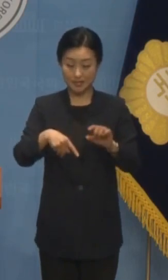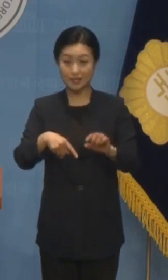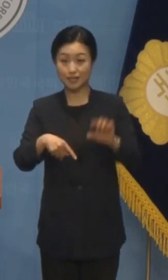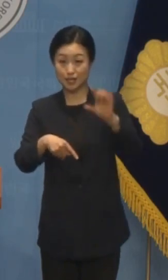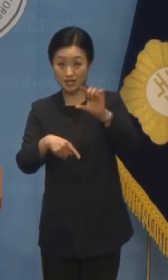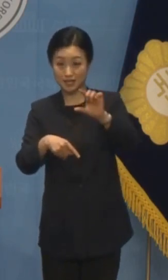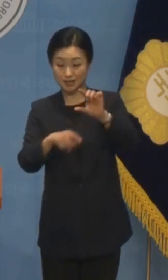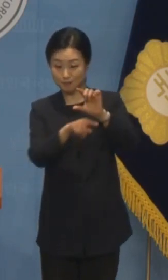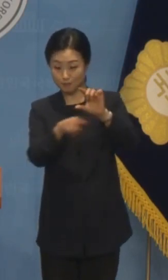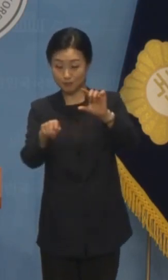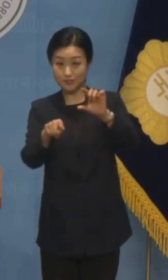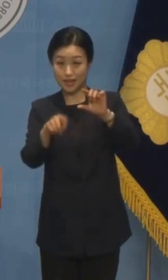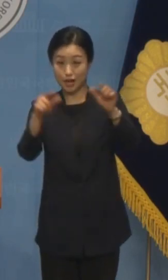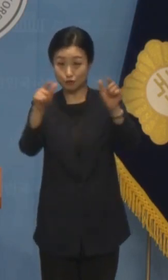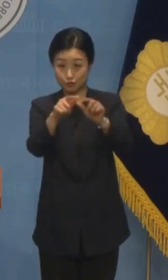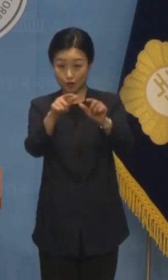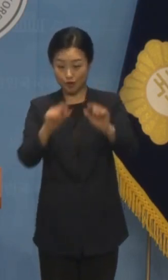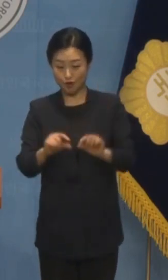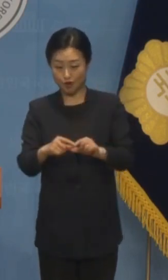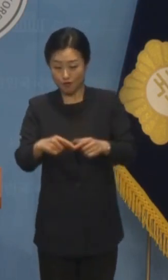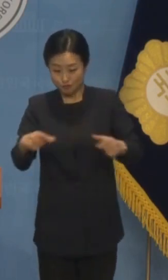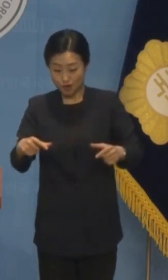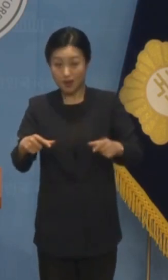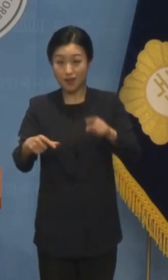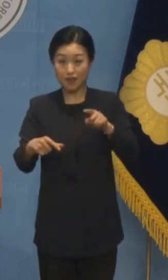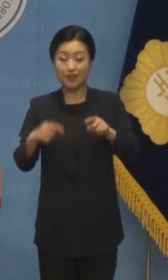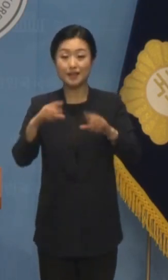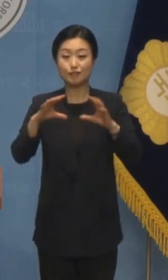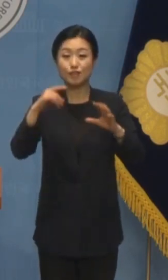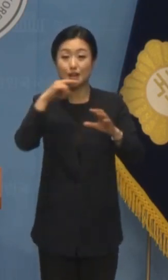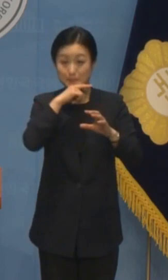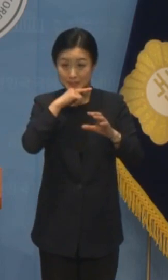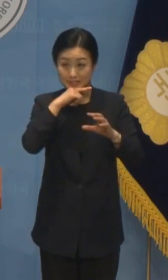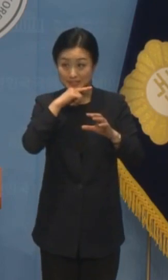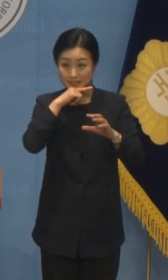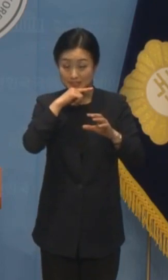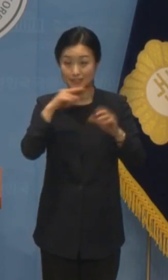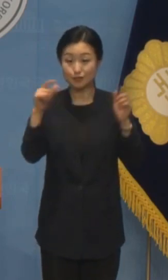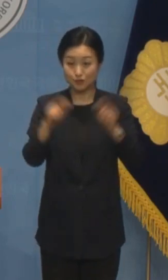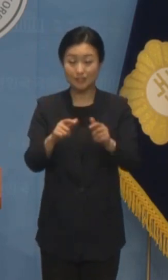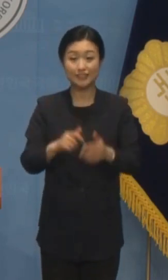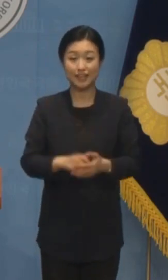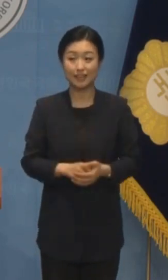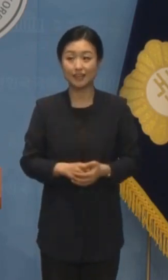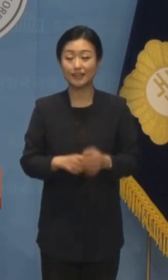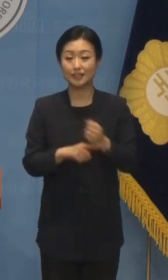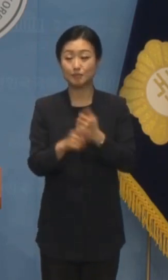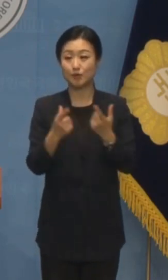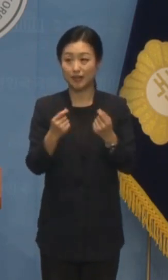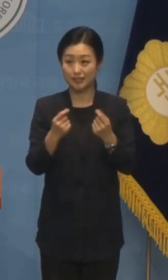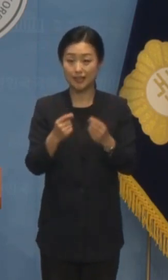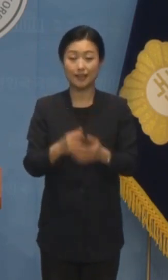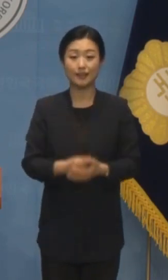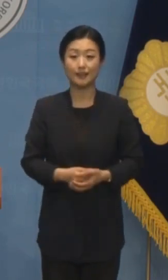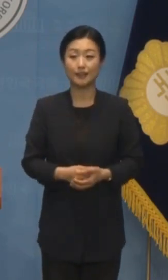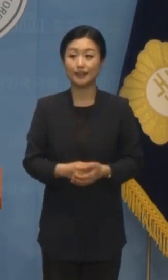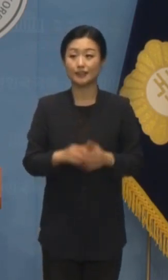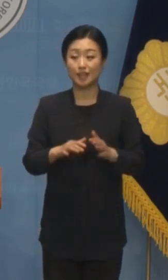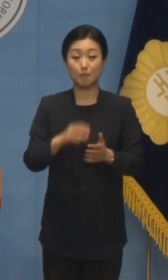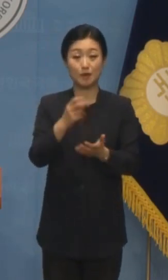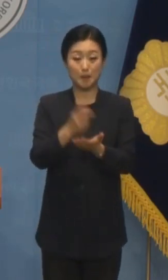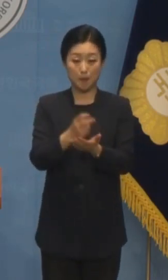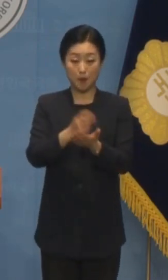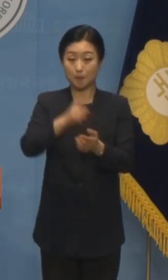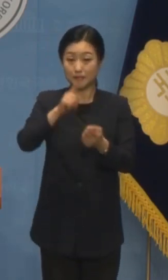크기는 상대적으로 줄어든다라는 것이 국가 부채율에 내포된 의미입니다. 네. 그래서 법률대로